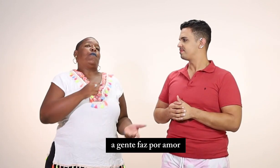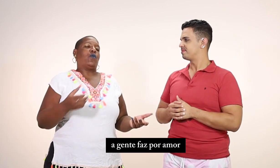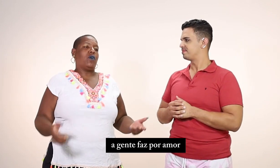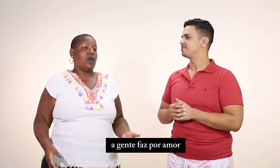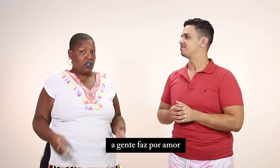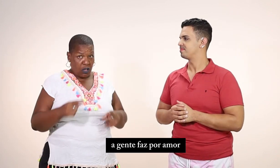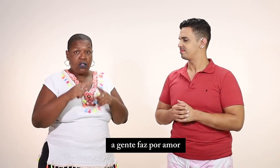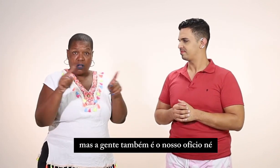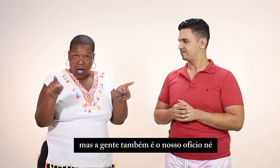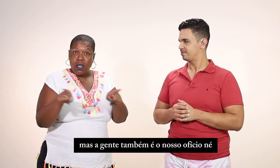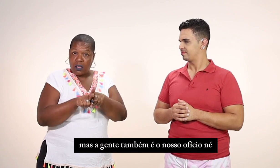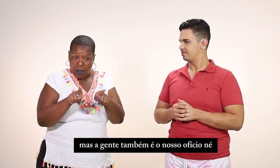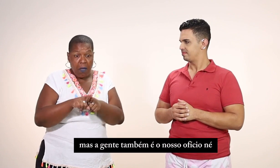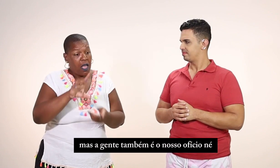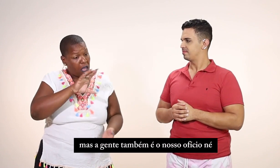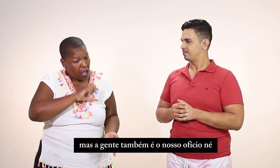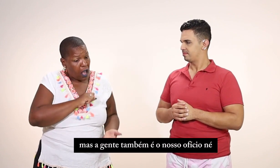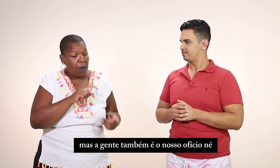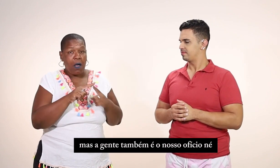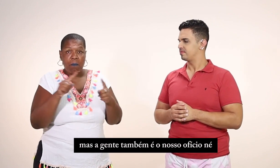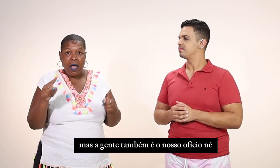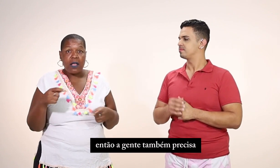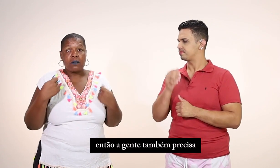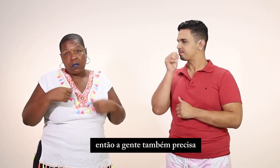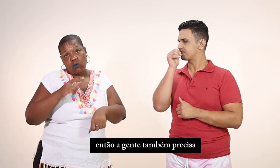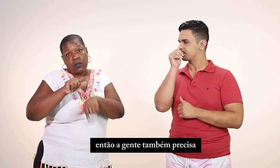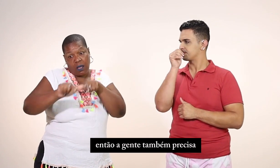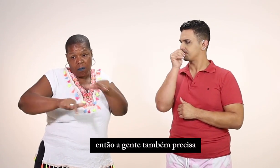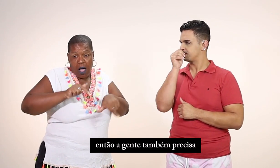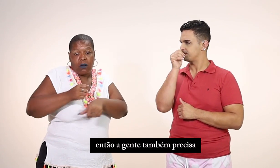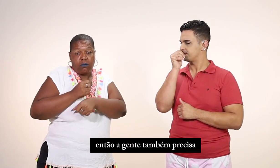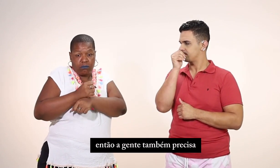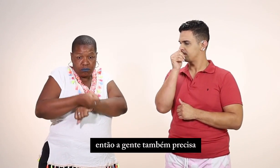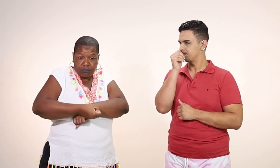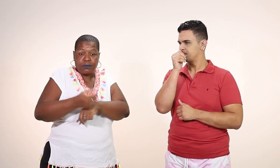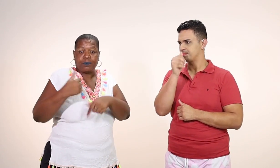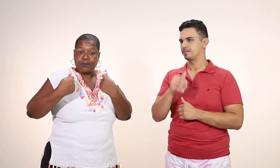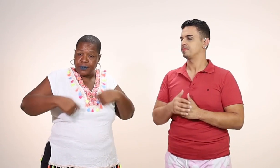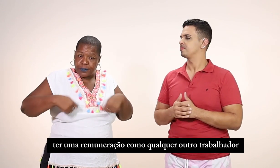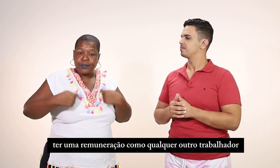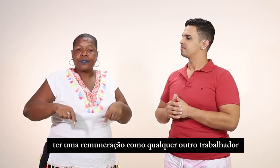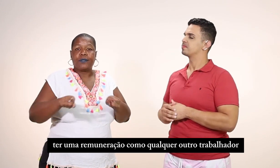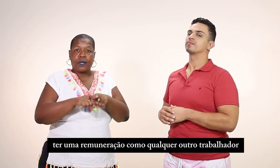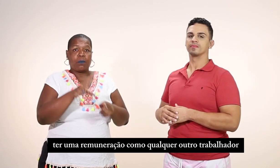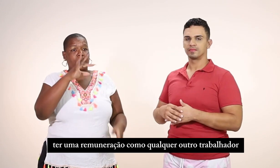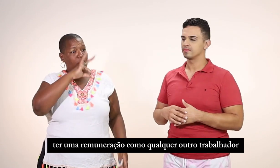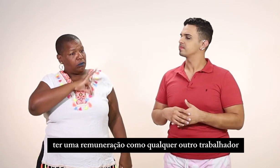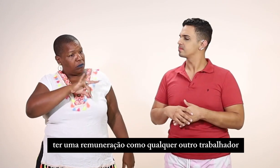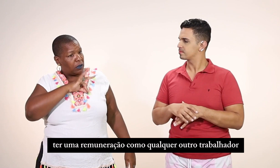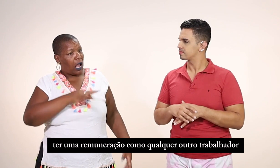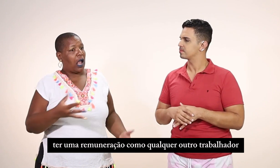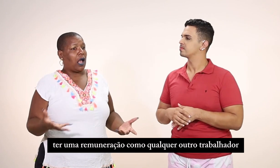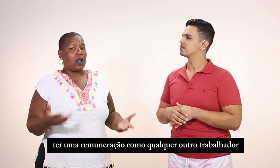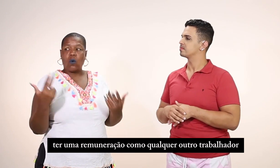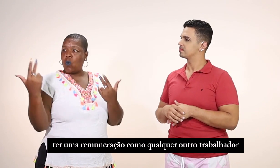faz por amor, mas a gente também é o nosso ofício, né? Então a gente também precisa ter uma remuneração, como qualquer outro